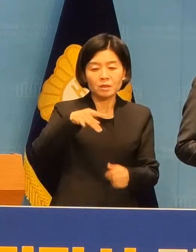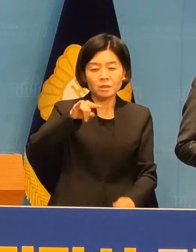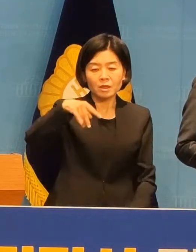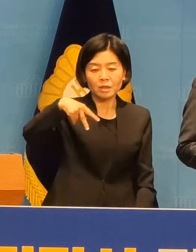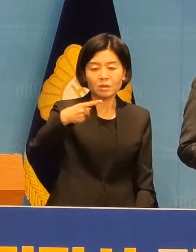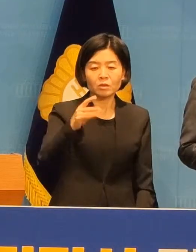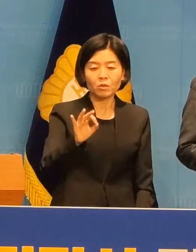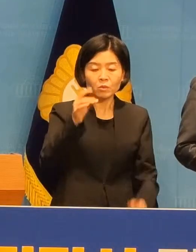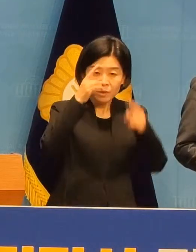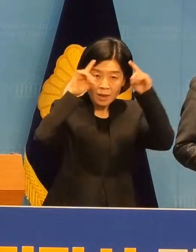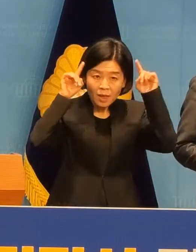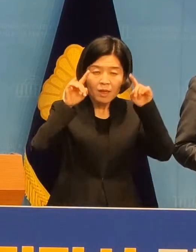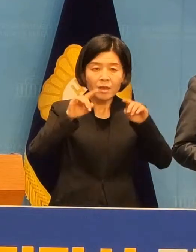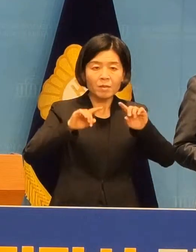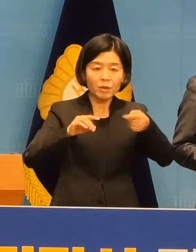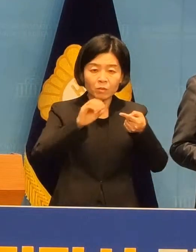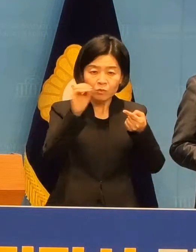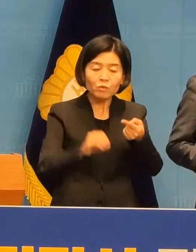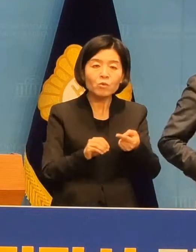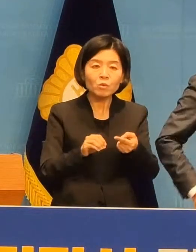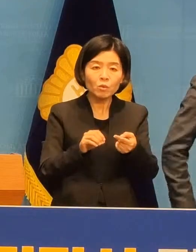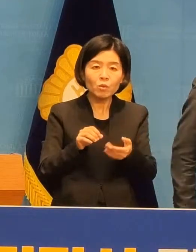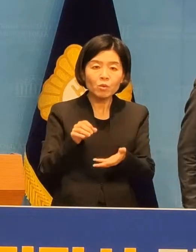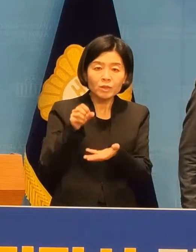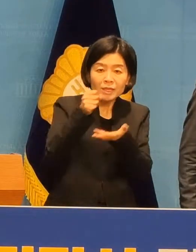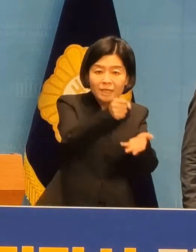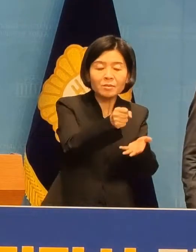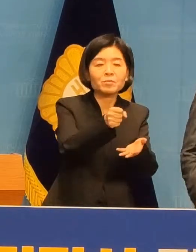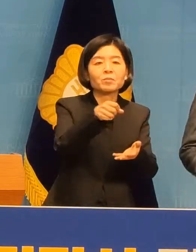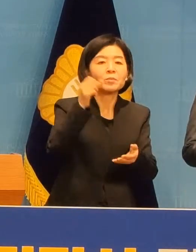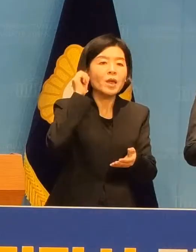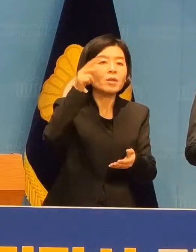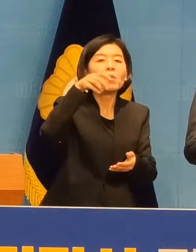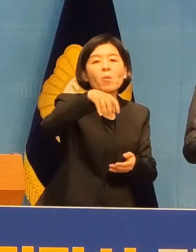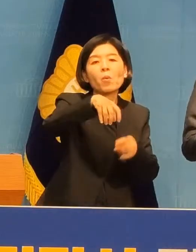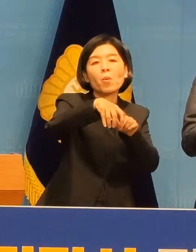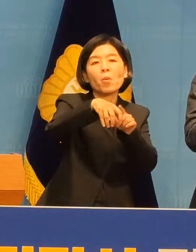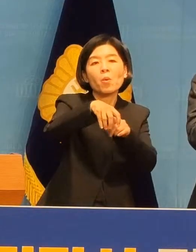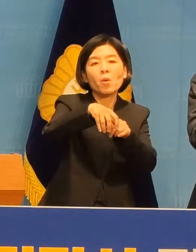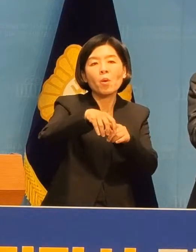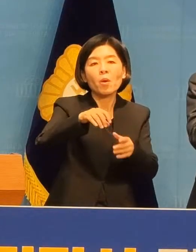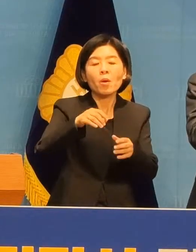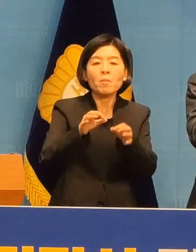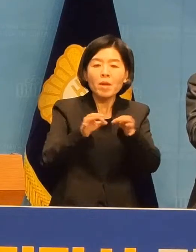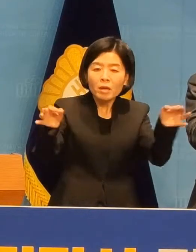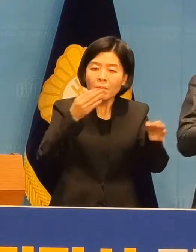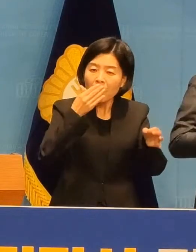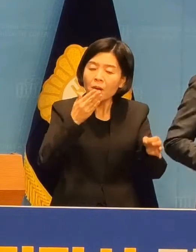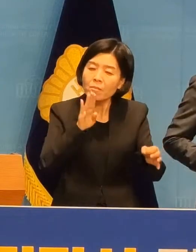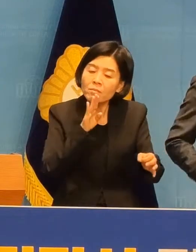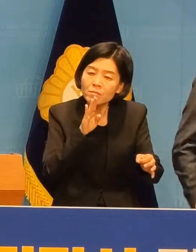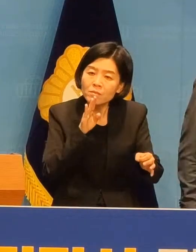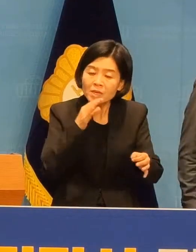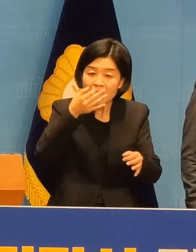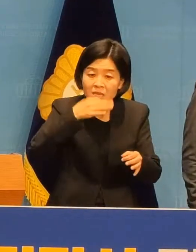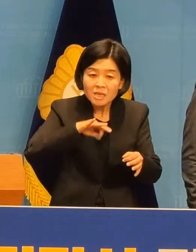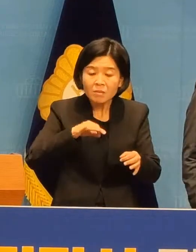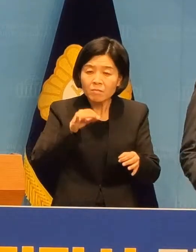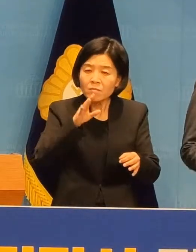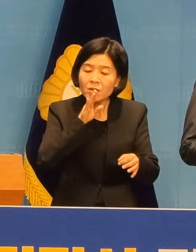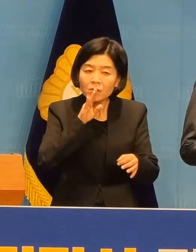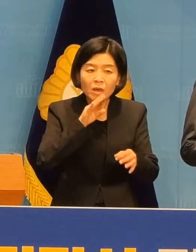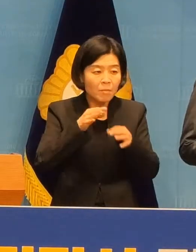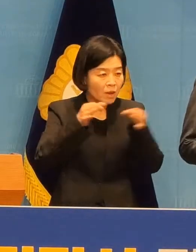100% 지분을 보유한 문제의 세종호텔은 배당 가능 이익이 있음에도 단 한 차례도 배당하지